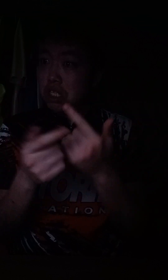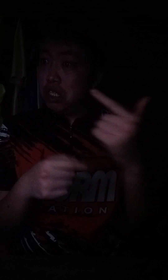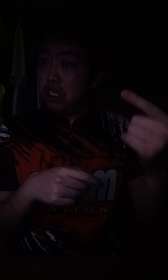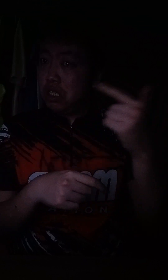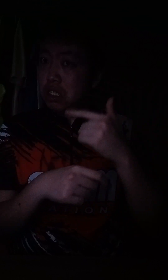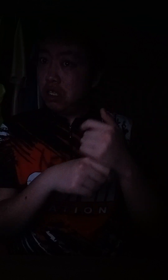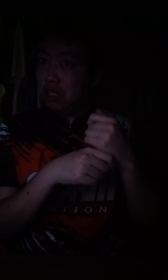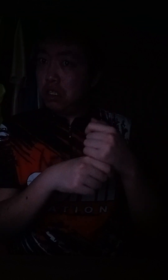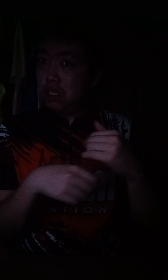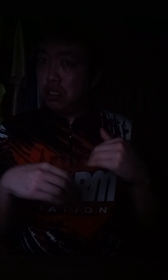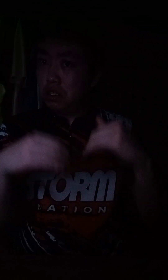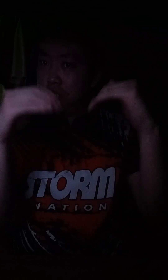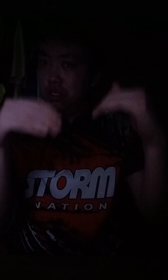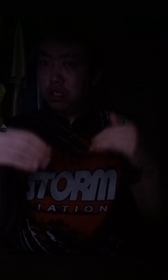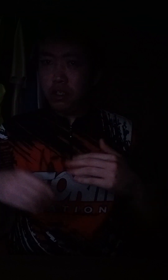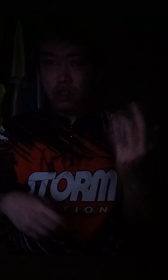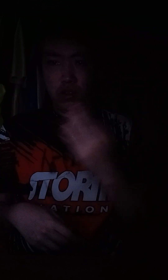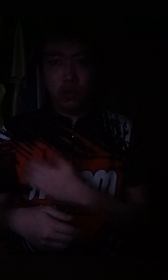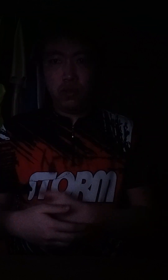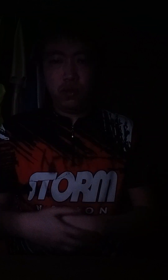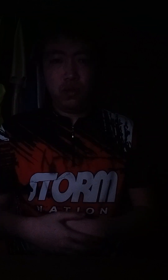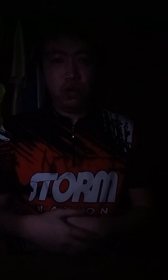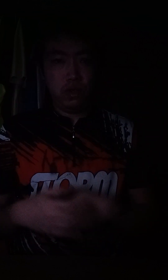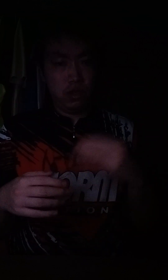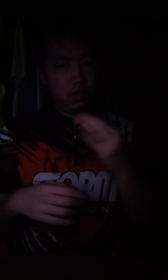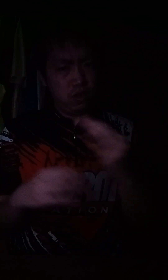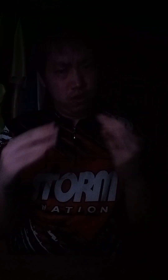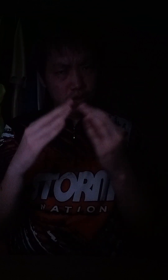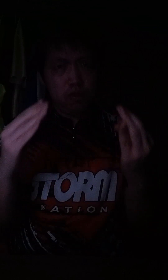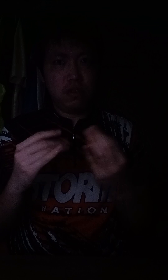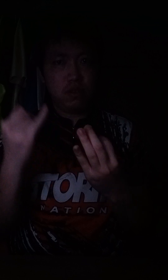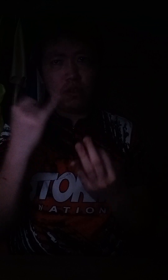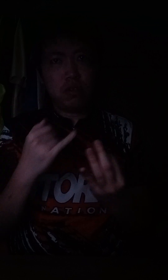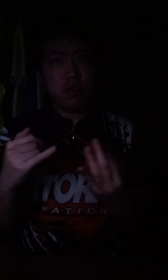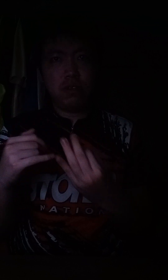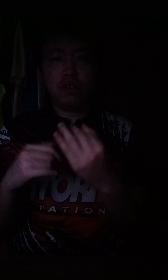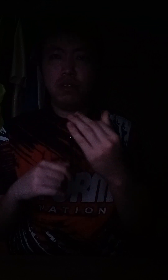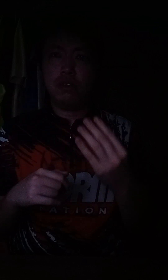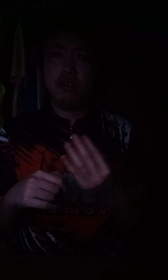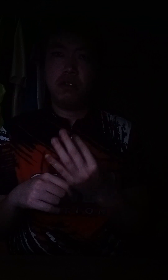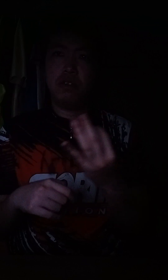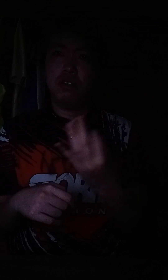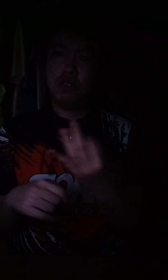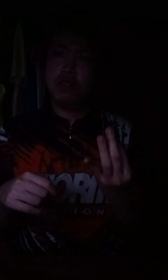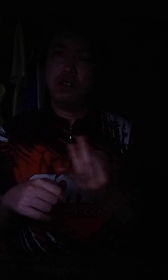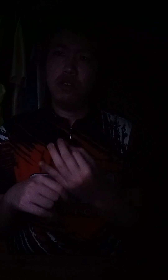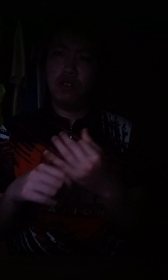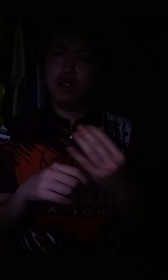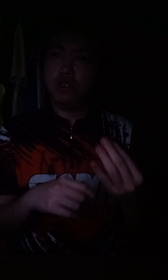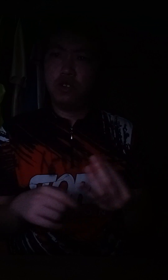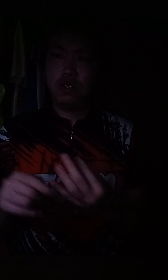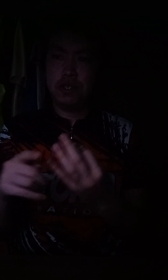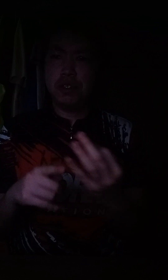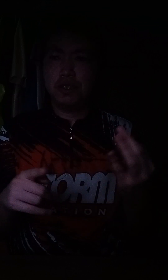몰려옵니다. 이번엔 언제쯤 집으로 돌아갈 수 있을지, 언제쯤 이곳을 찾지 않게